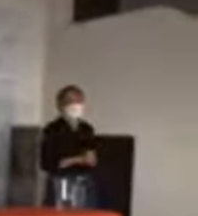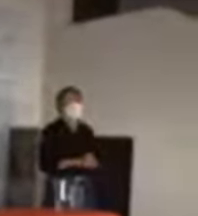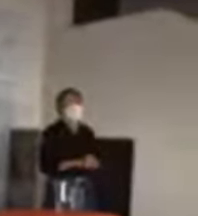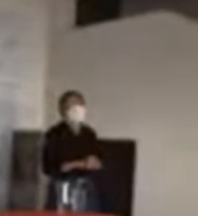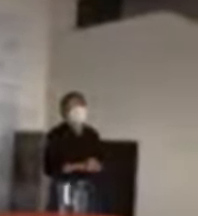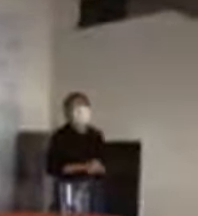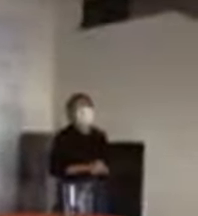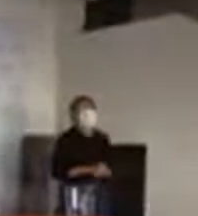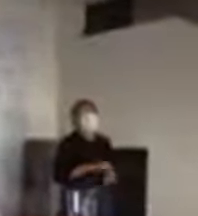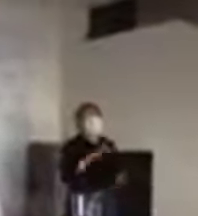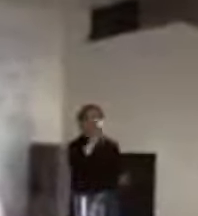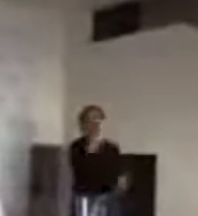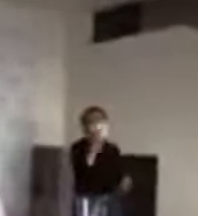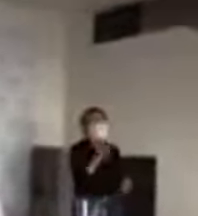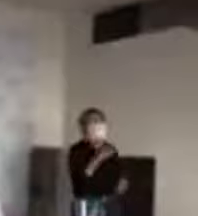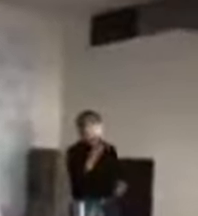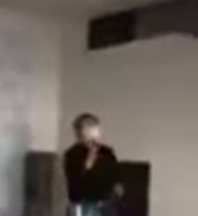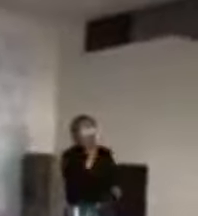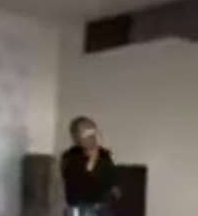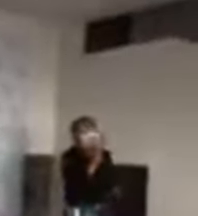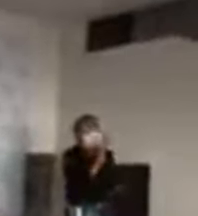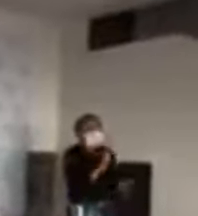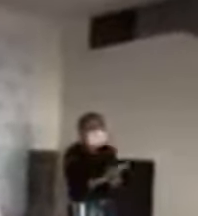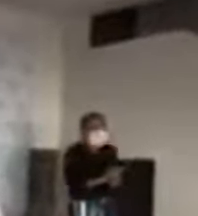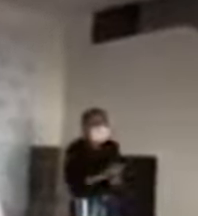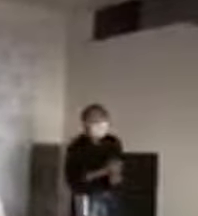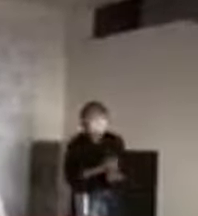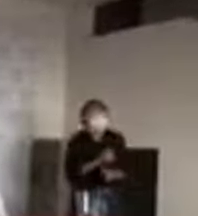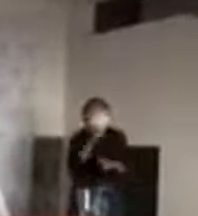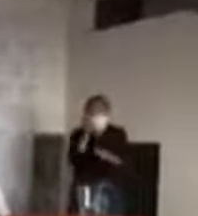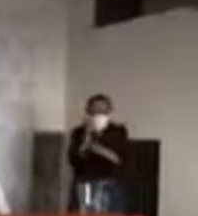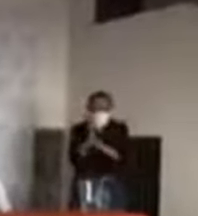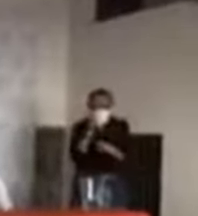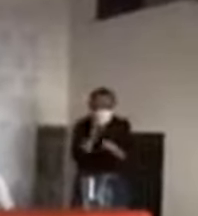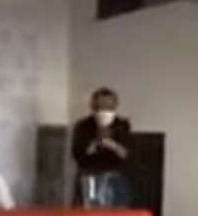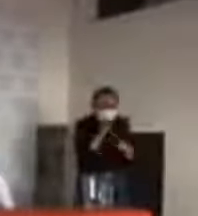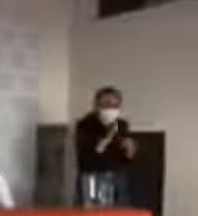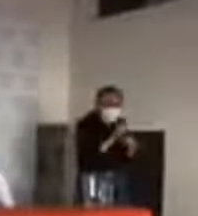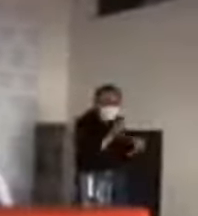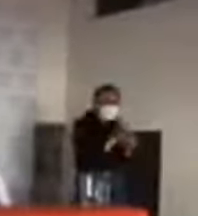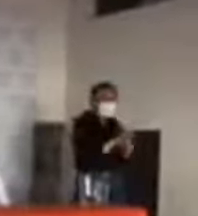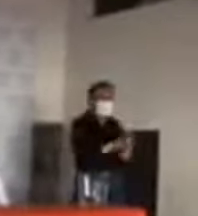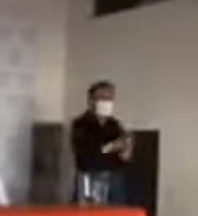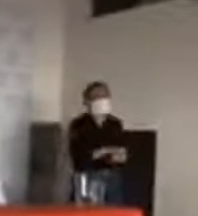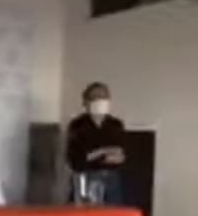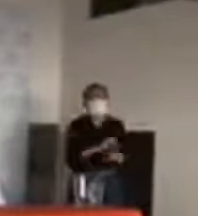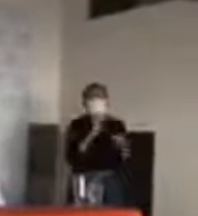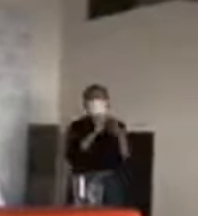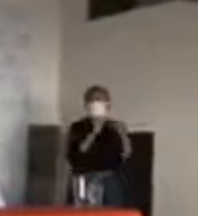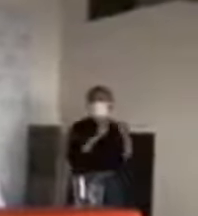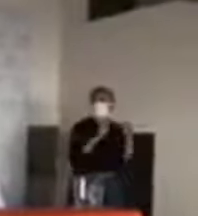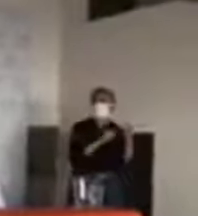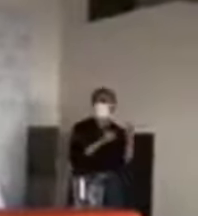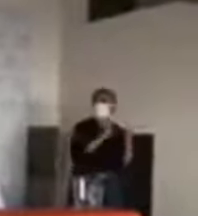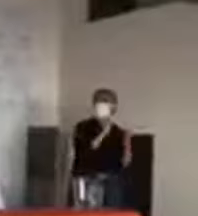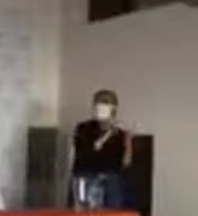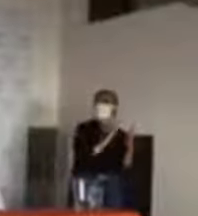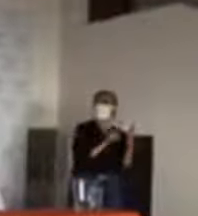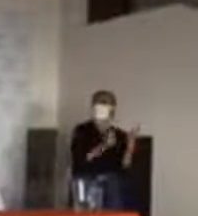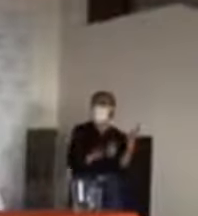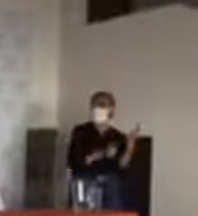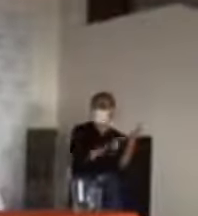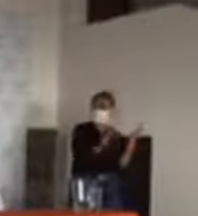con toda responsabilidad ciudadana se informe, esté atenta a quienes van a la contienda, que sean quienes abracen